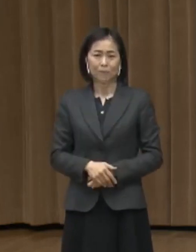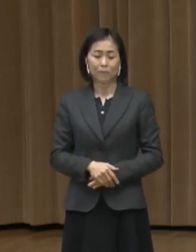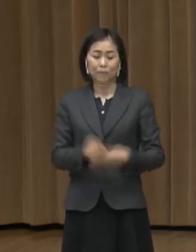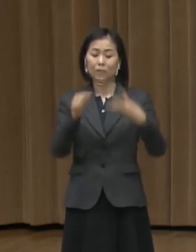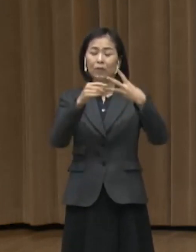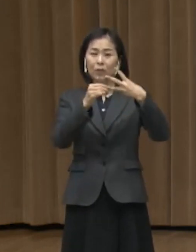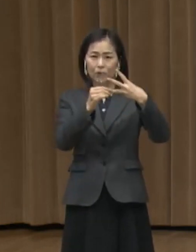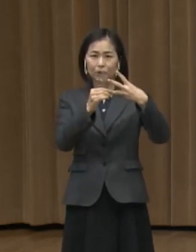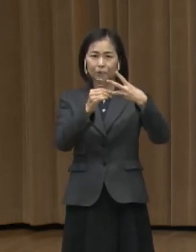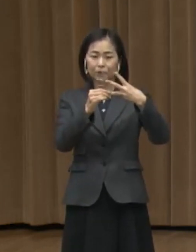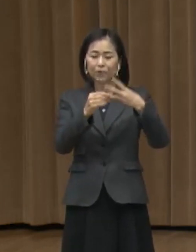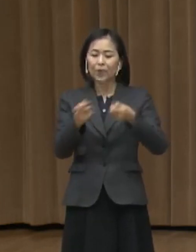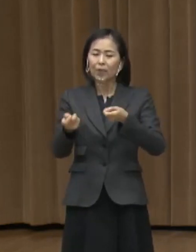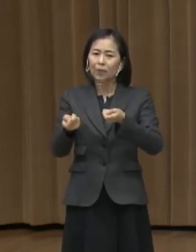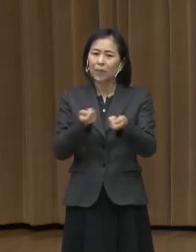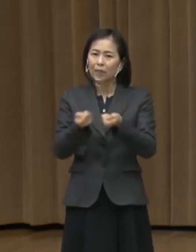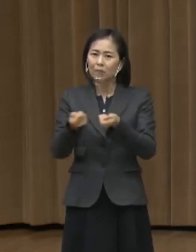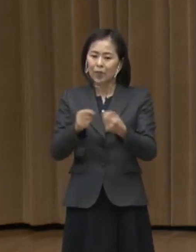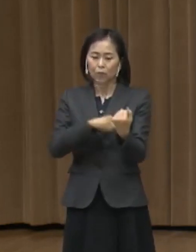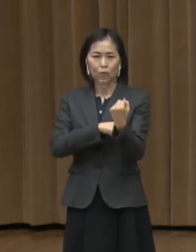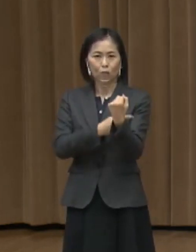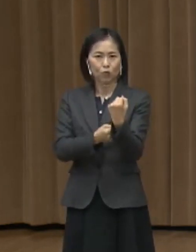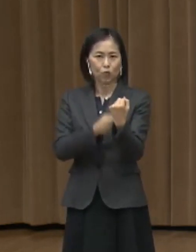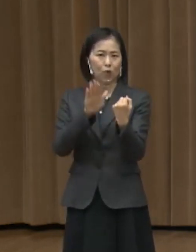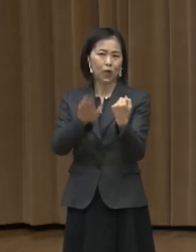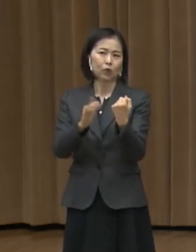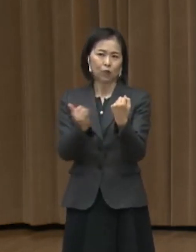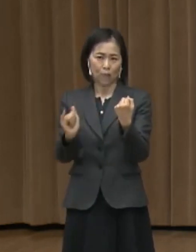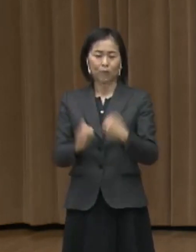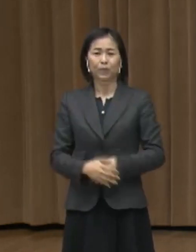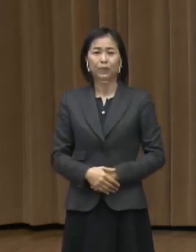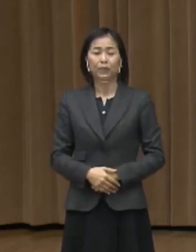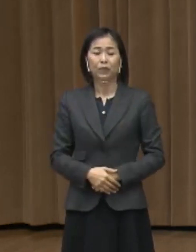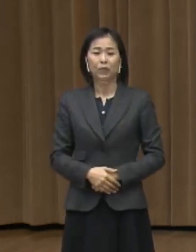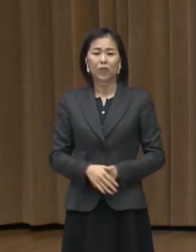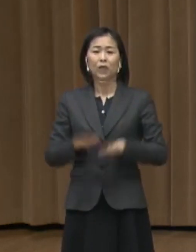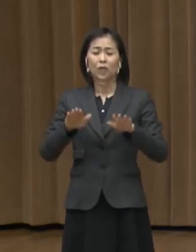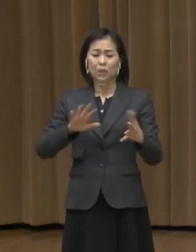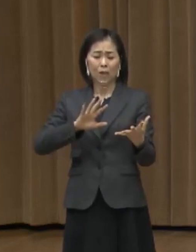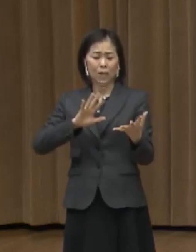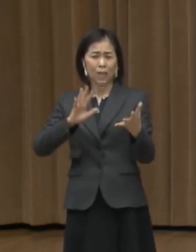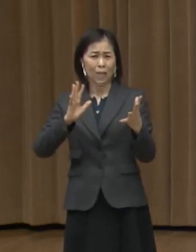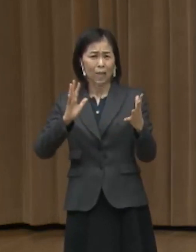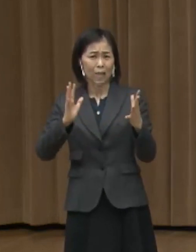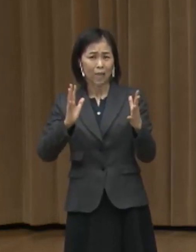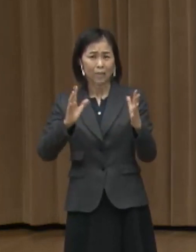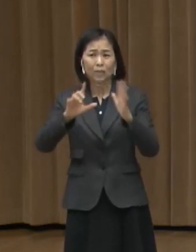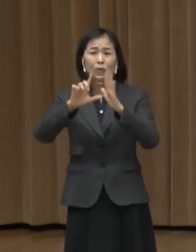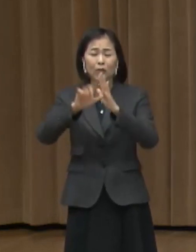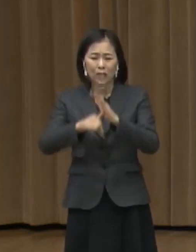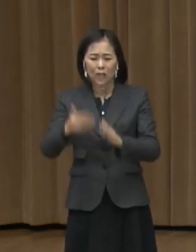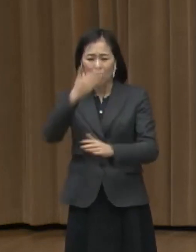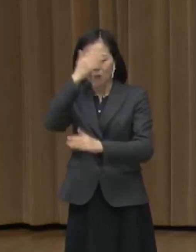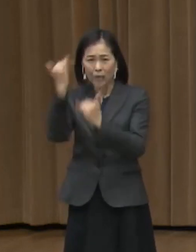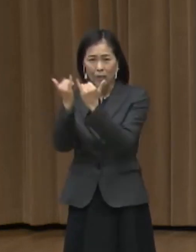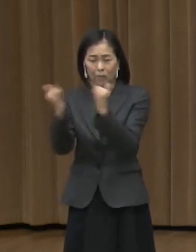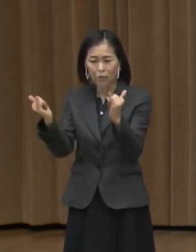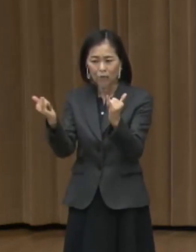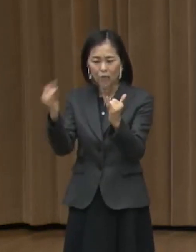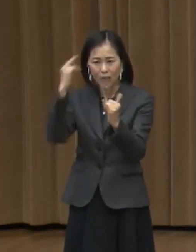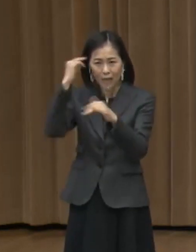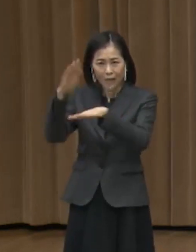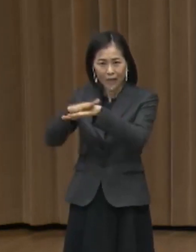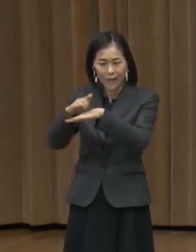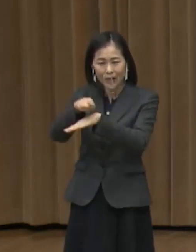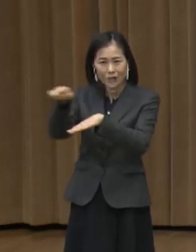マネジメント力のある人材の登用であります。大きな変革期に必要な若い職員の感性やアイデ